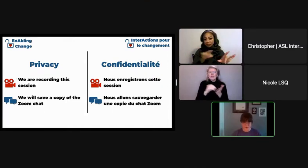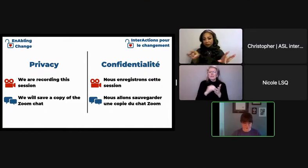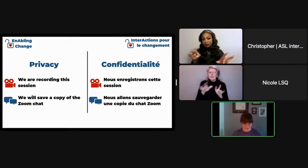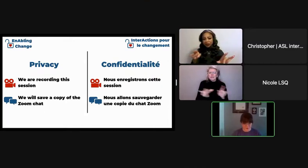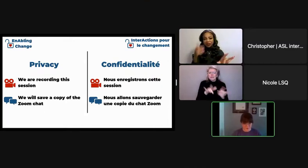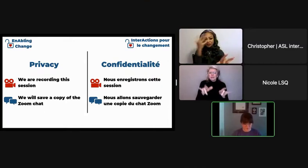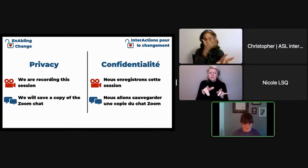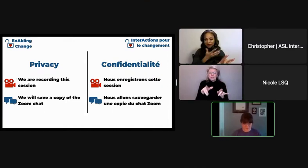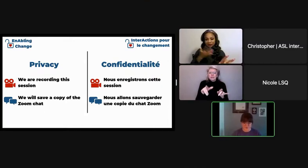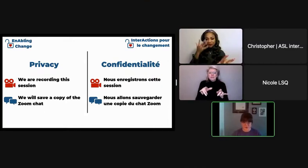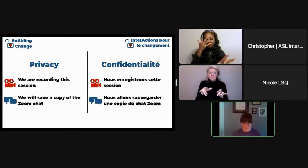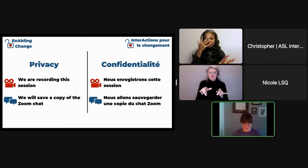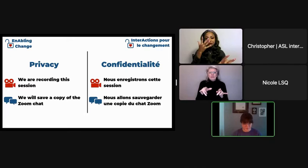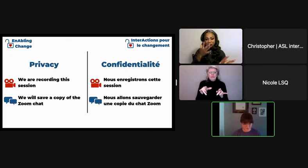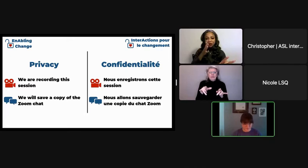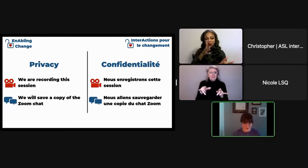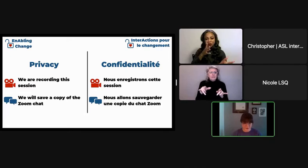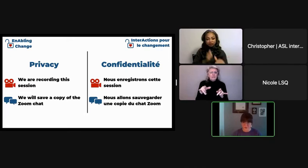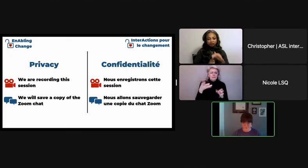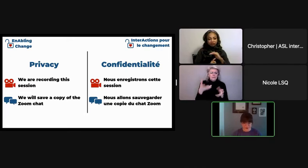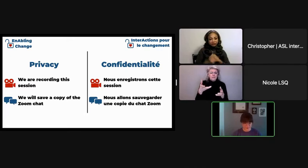cette session.